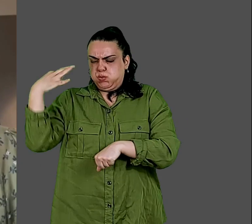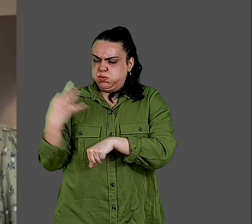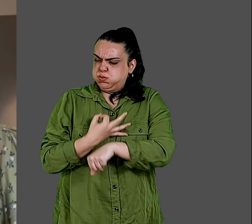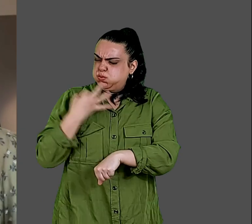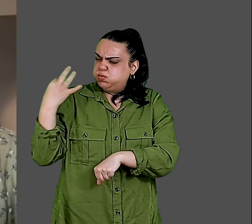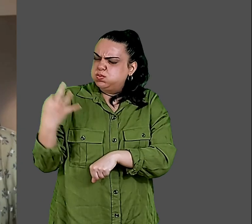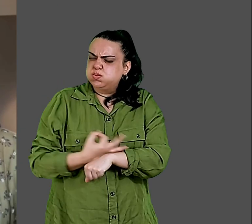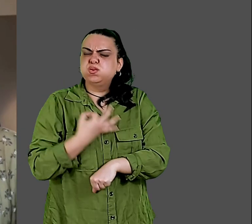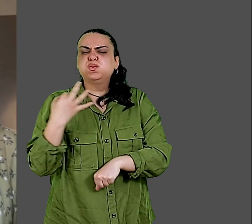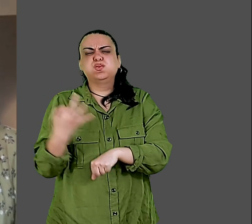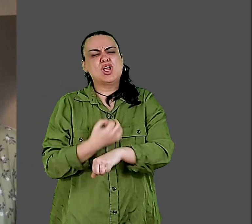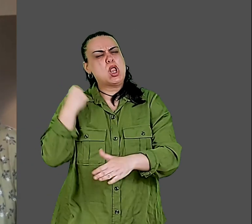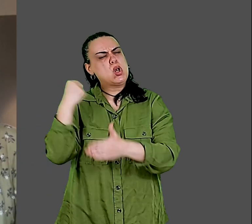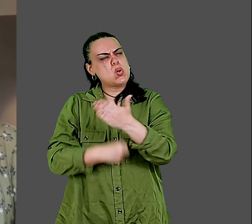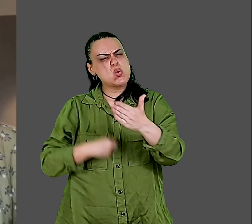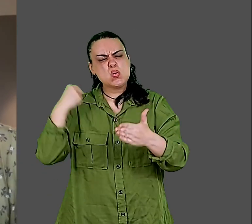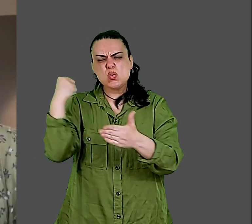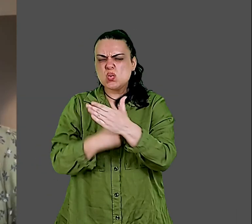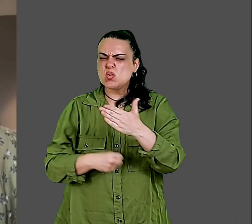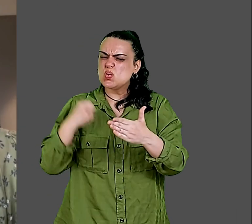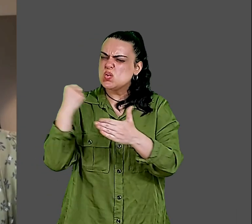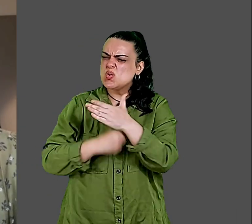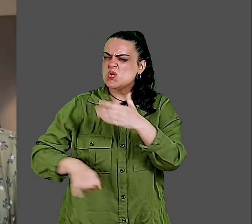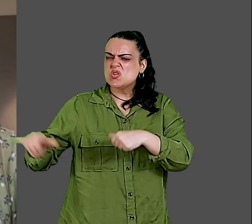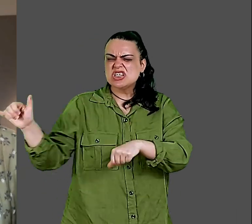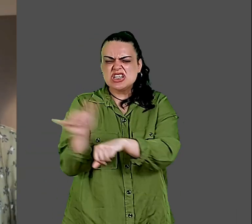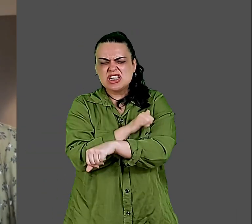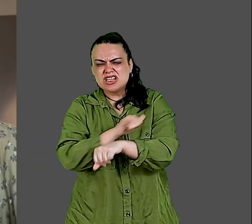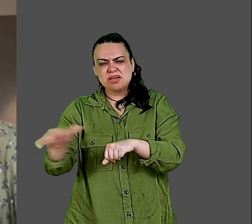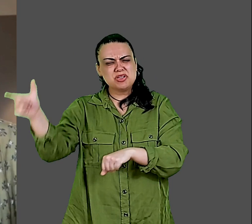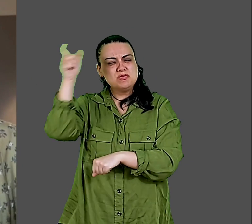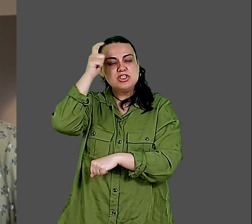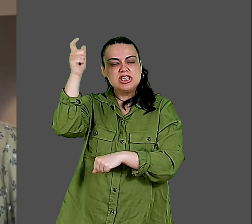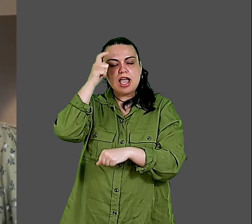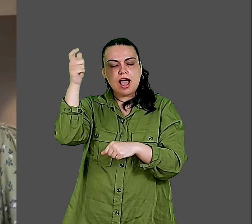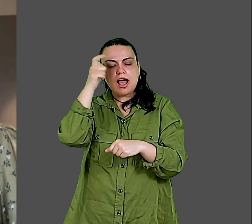lutado contra ardis do inimigo, que vem